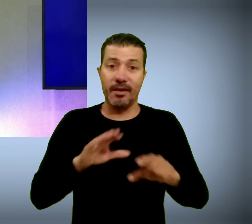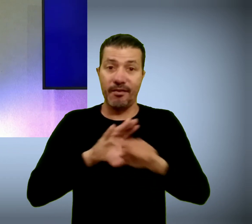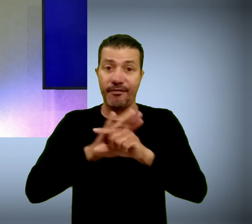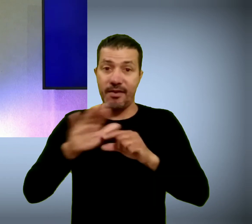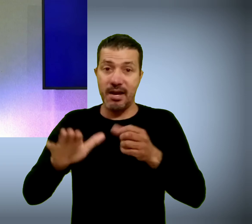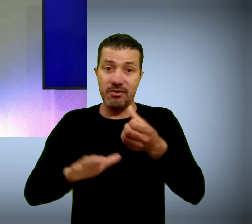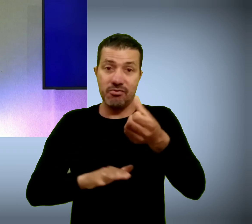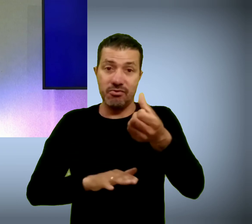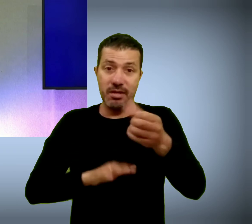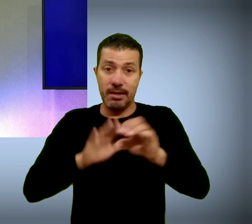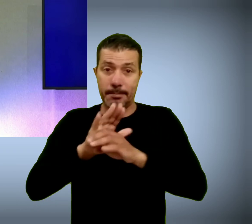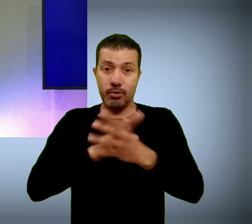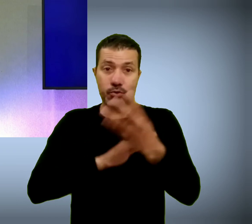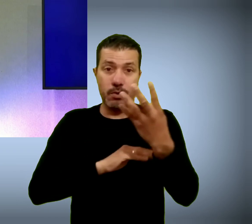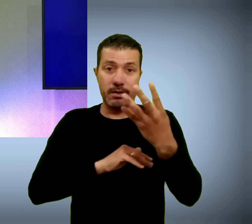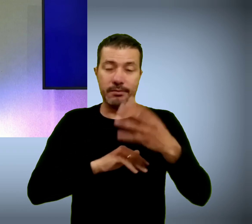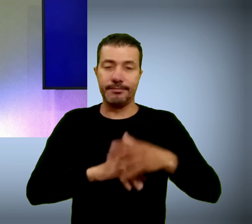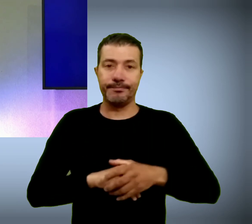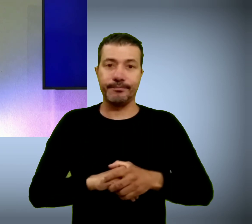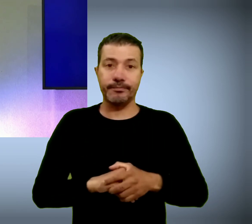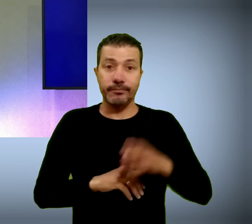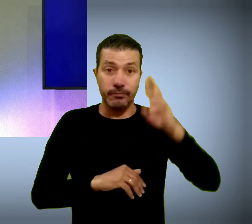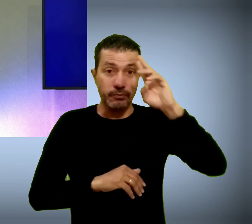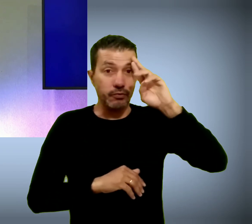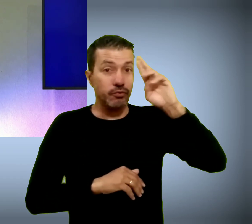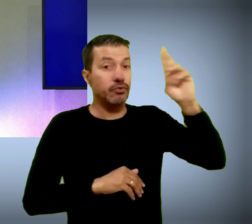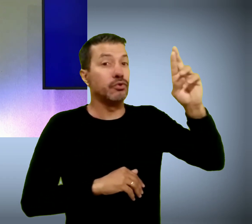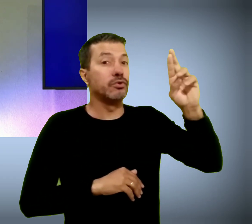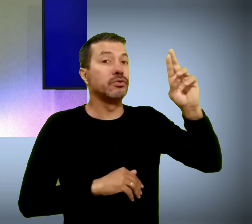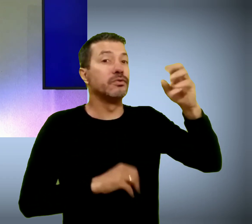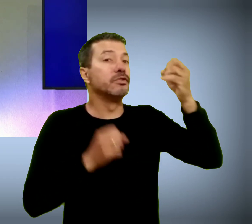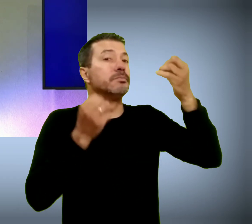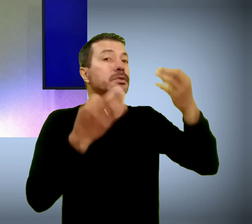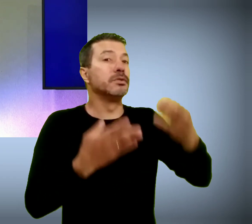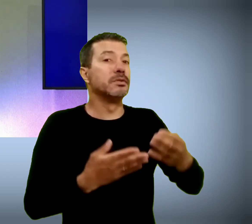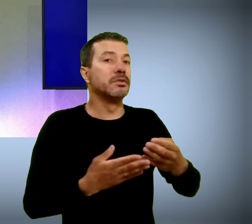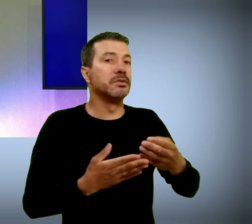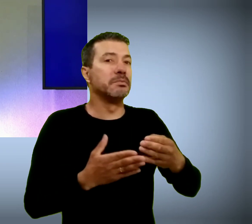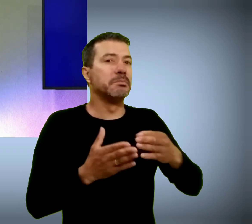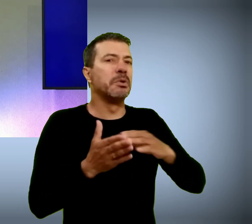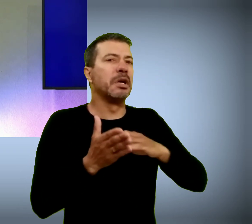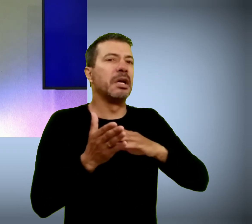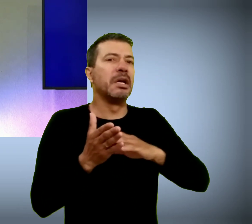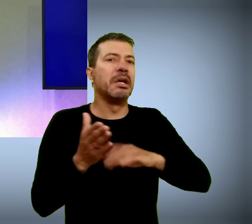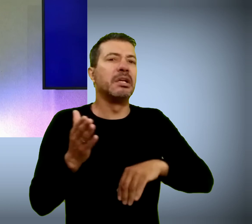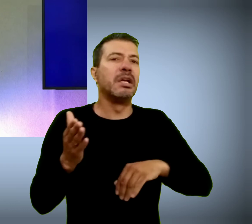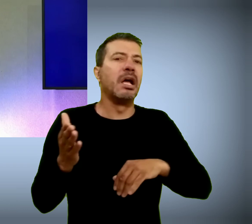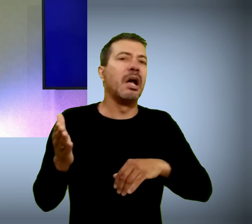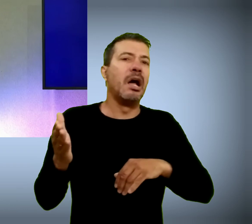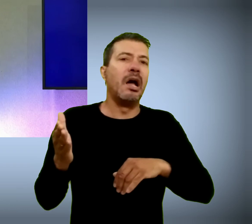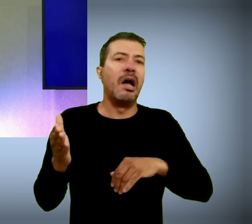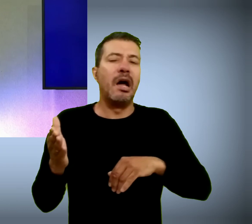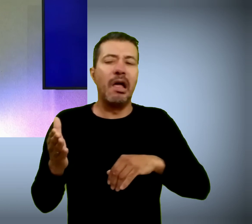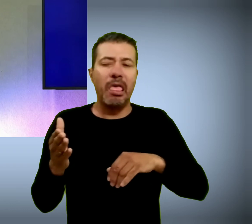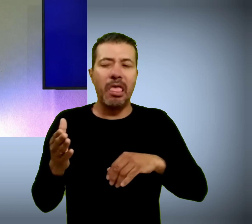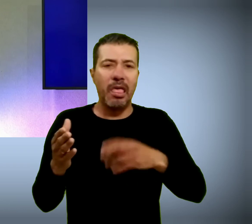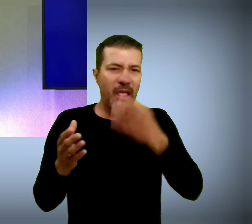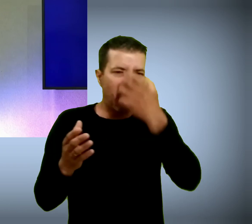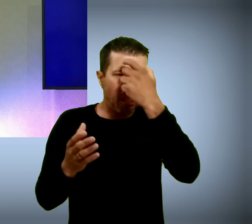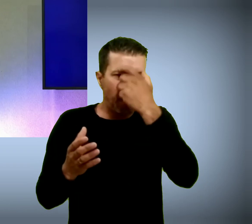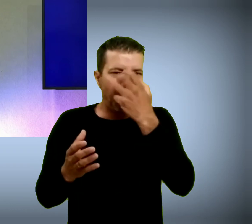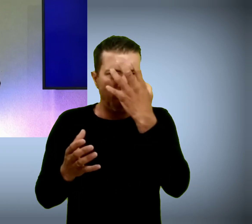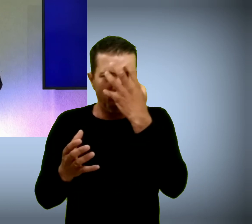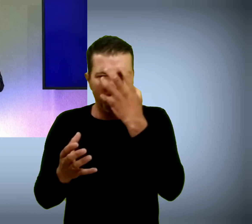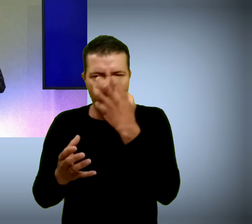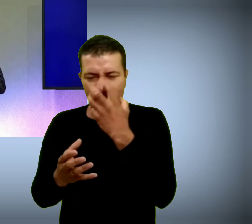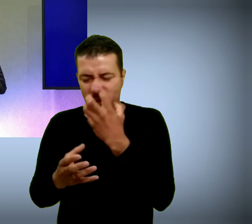verso 6 do capítulo 4. E o Senhor disse a Caim: por que te iraste e por que descaiu o teu semblante?